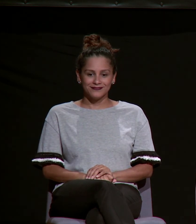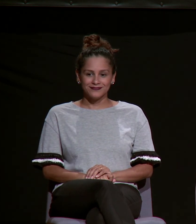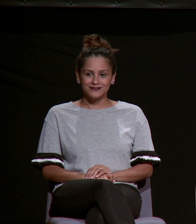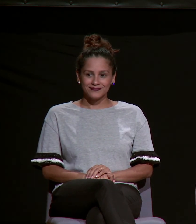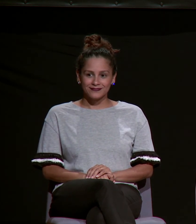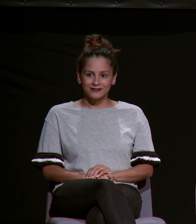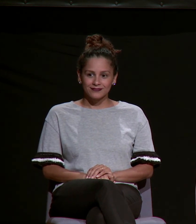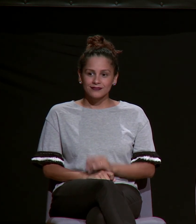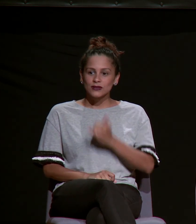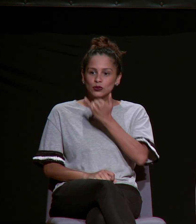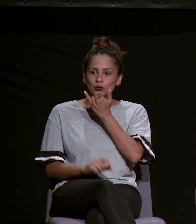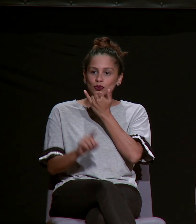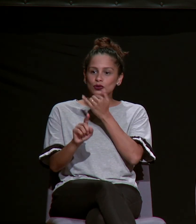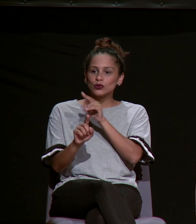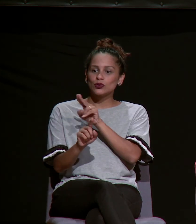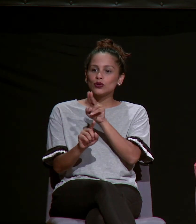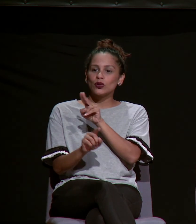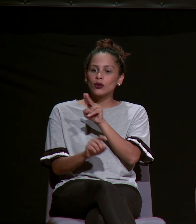Desculpa, eu não lembro o seu nome.